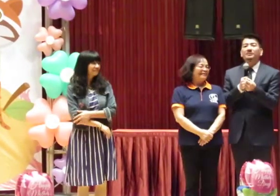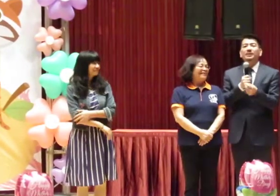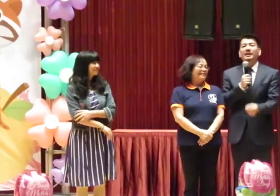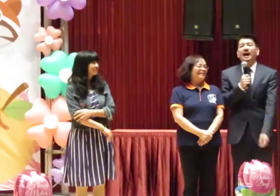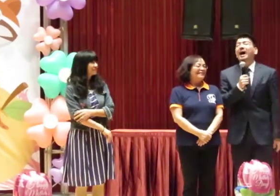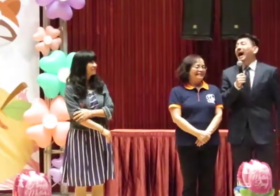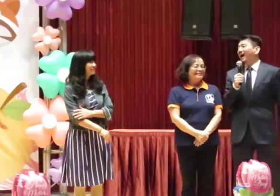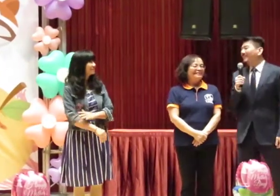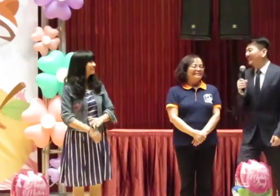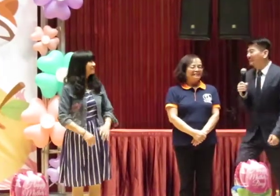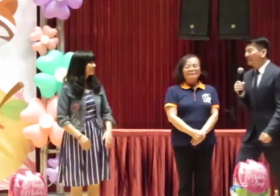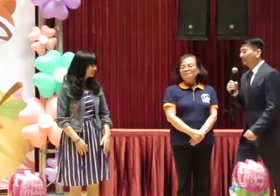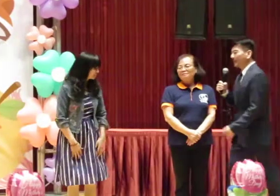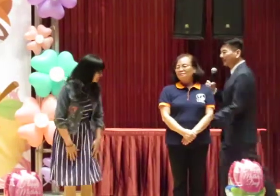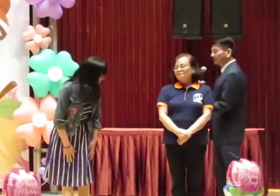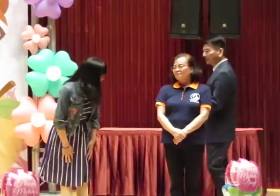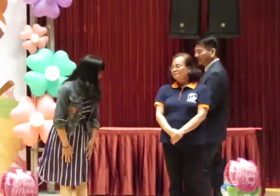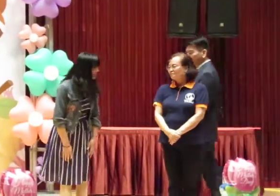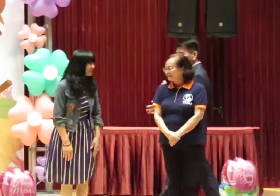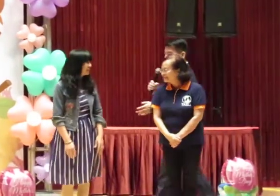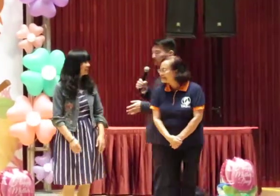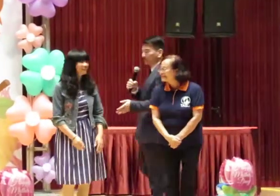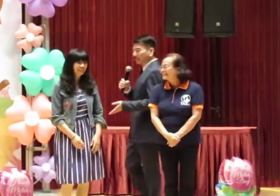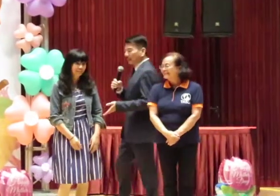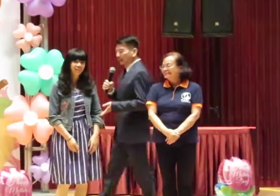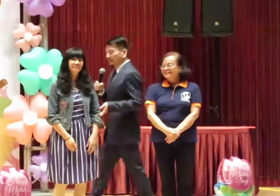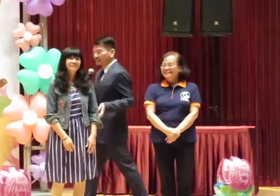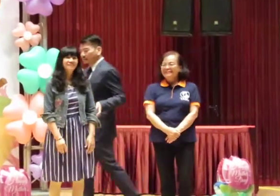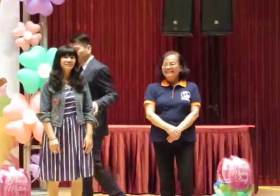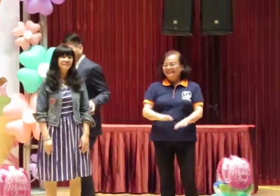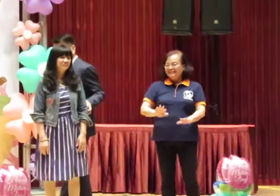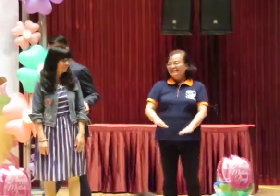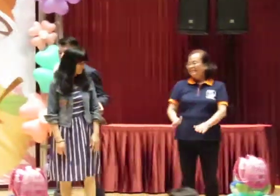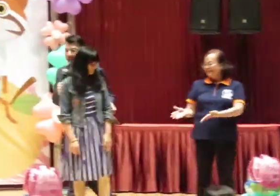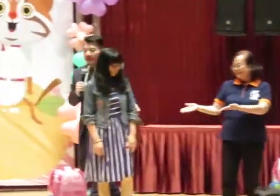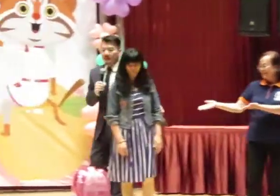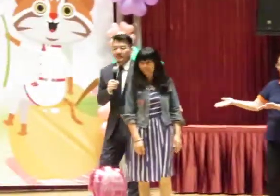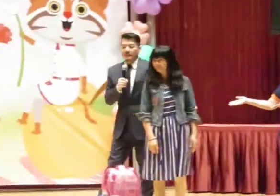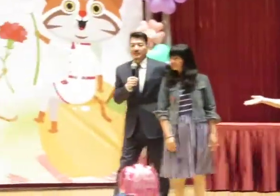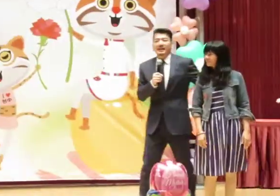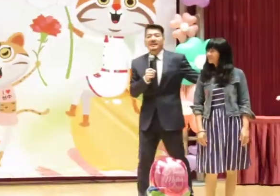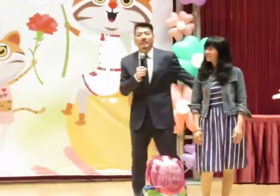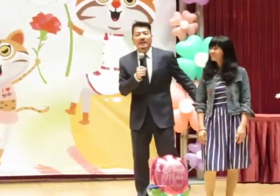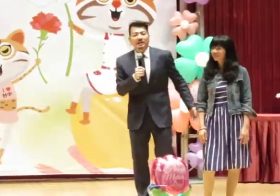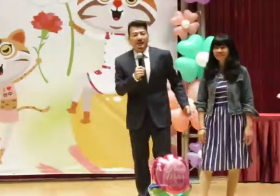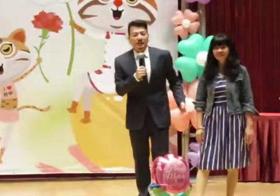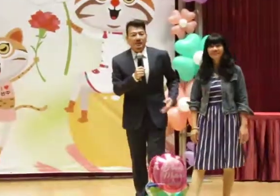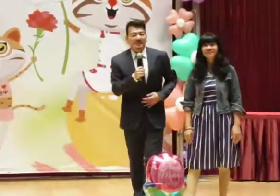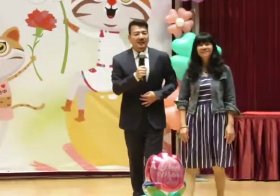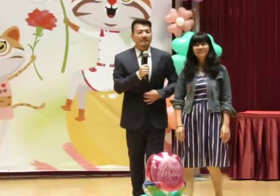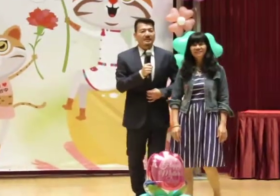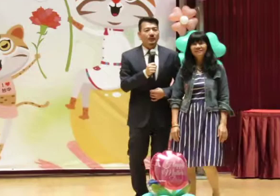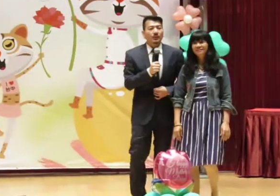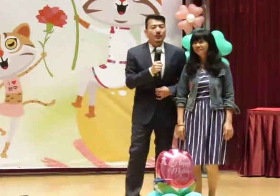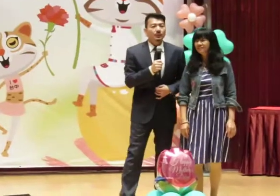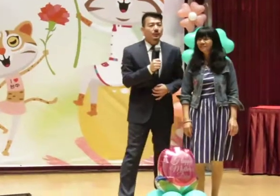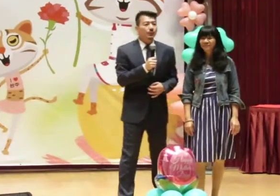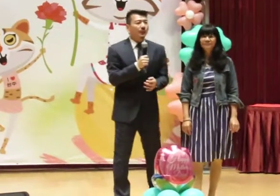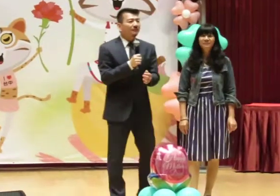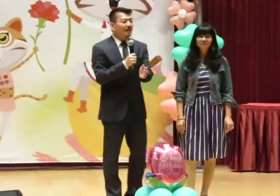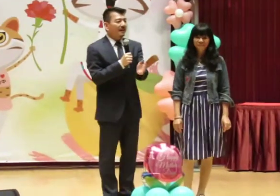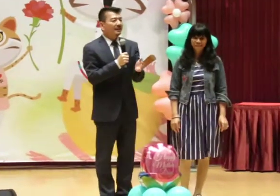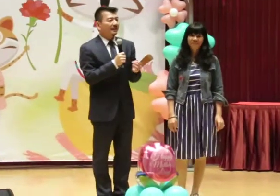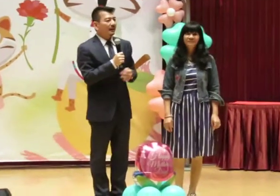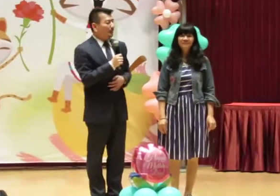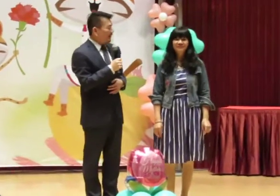这配上我们唇语，好好。那今天我们刚刚有特别要讲到说，今天我们的让小朋友能够学习到比较